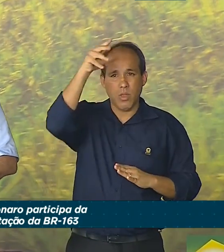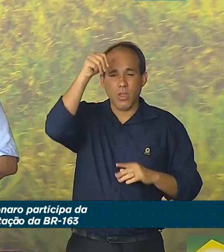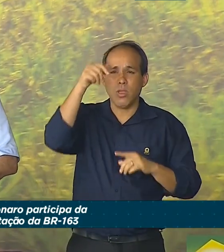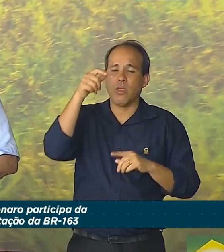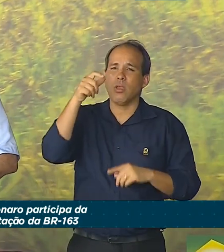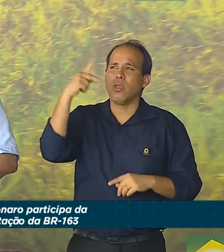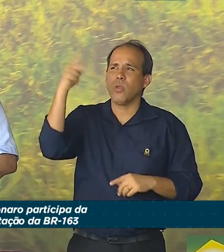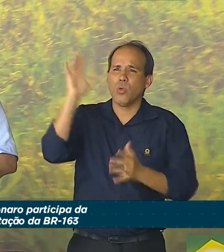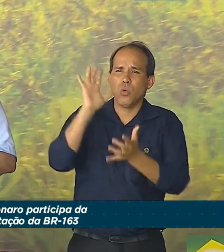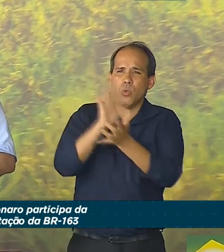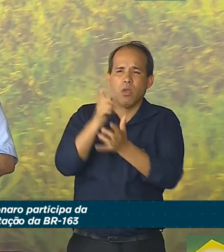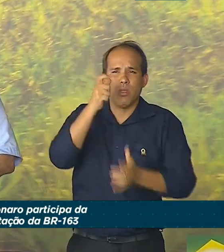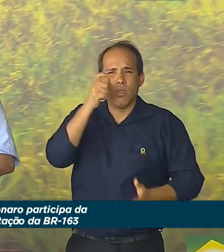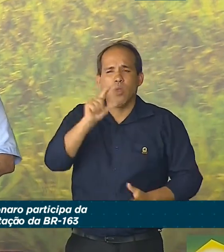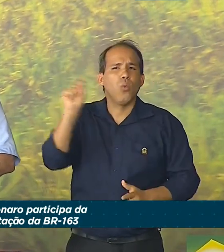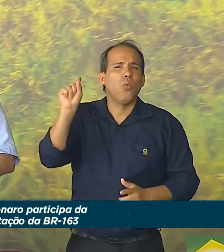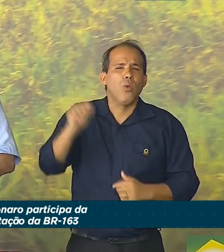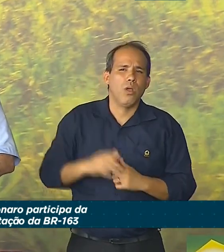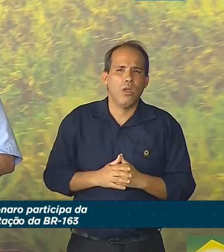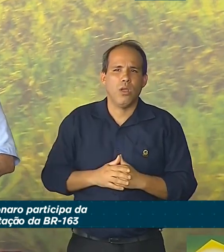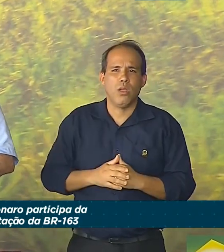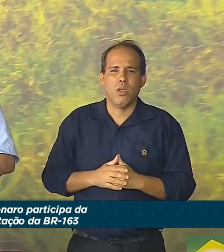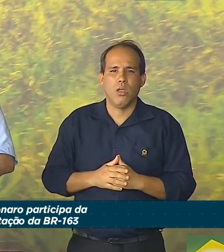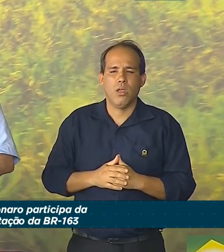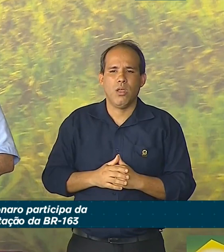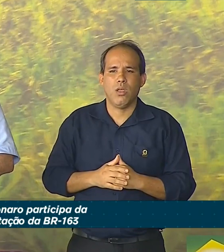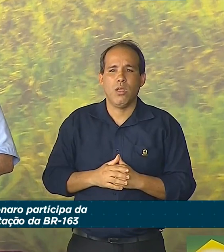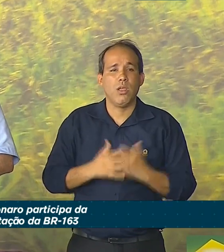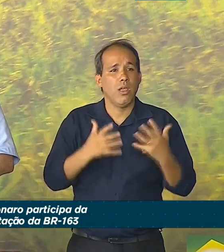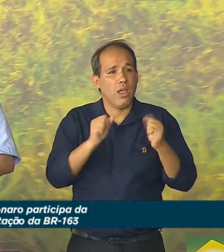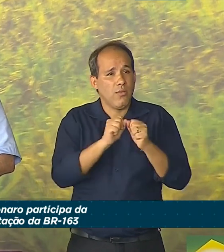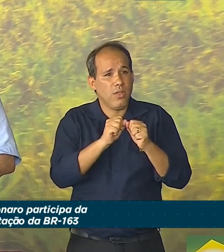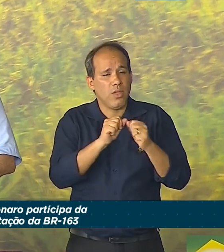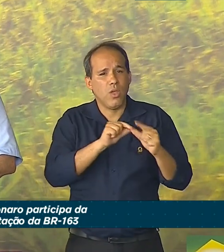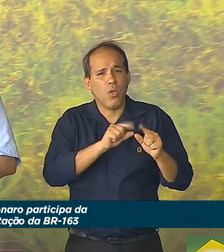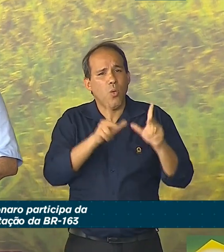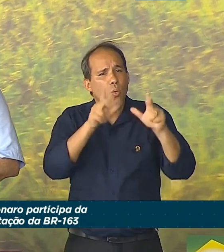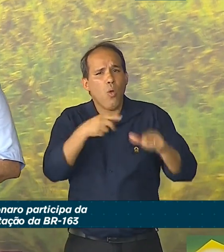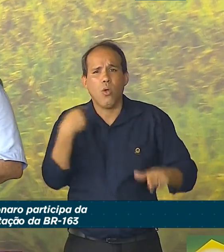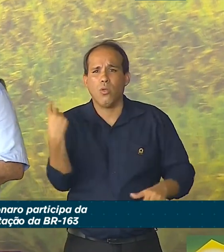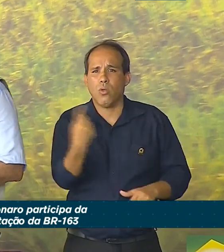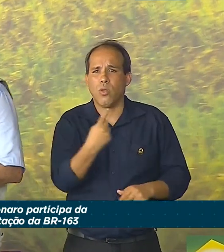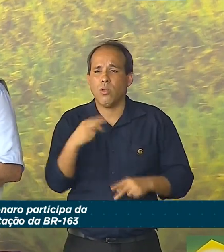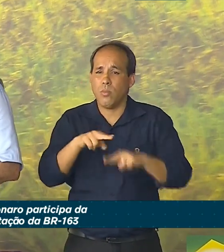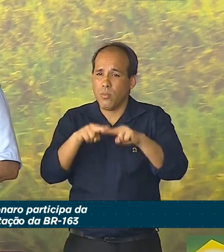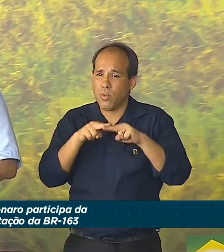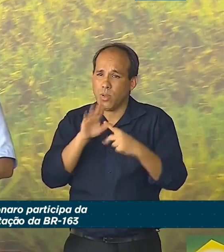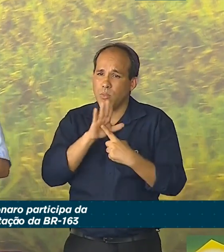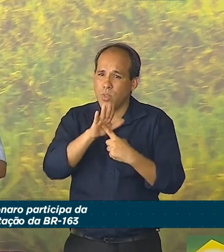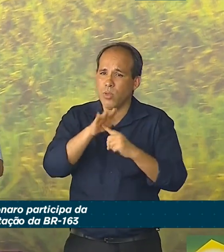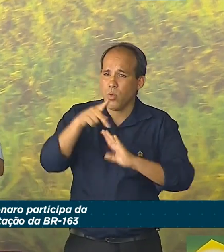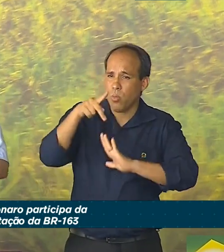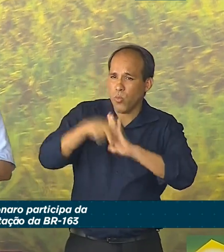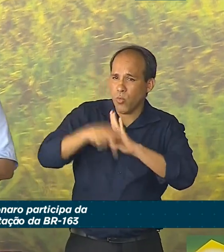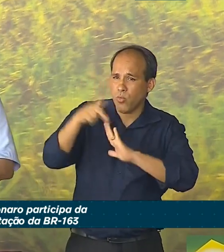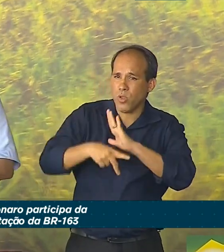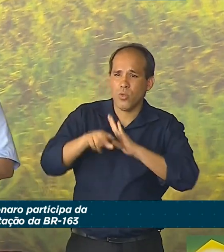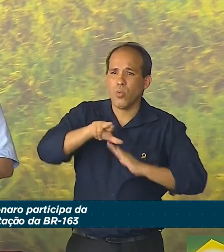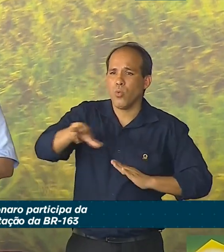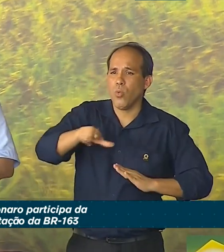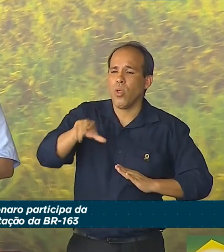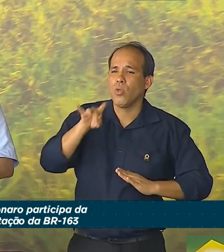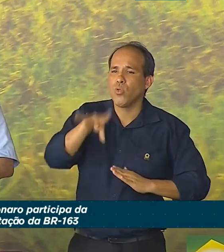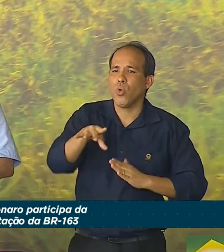eles querem. Eles querem fazer o que nós fazemos. Por isso, apresentamos um projeto que não visa apenas